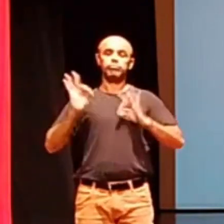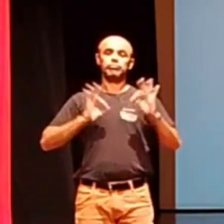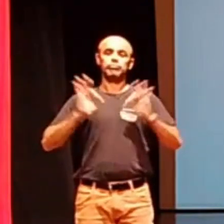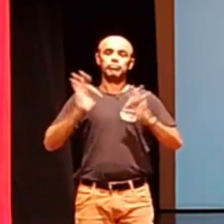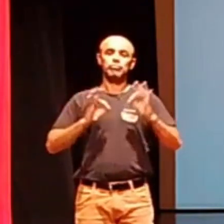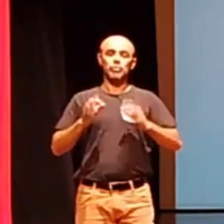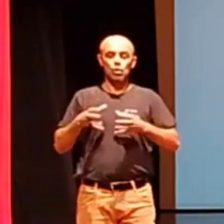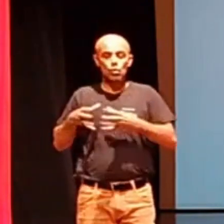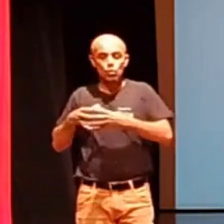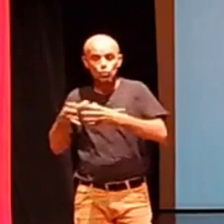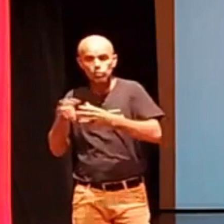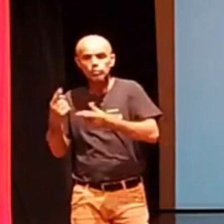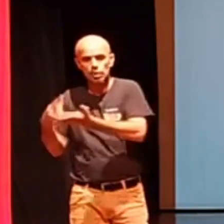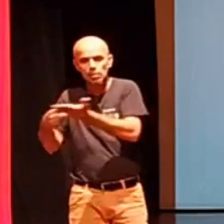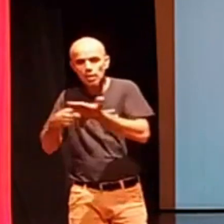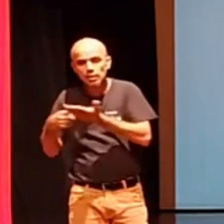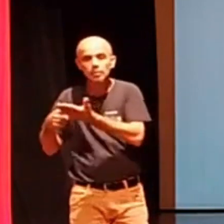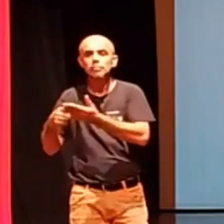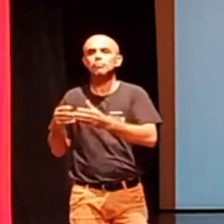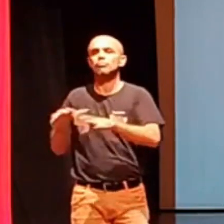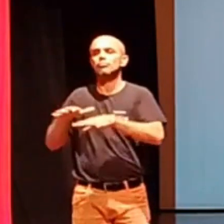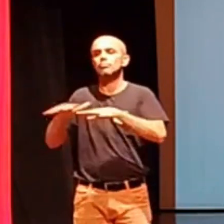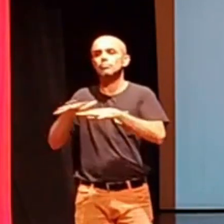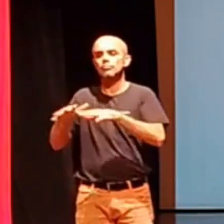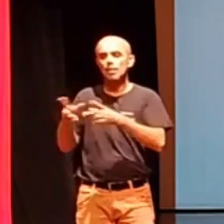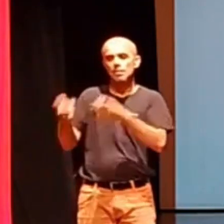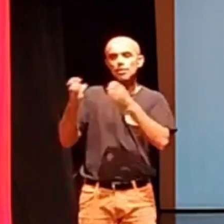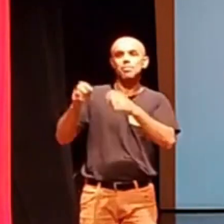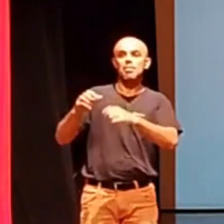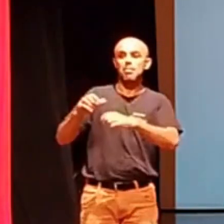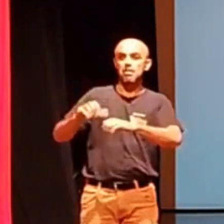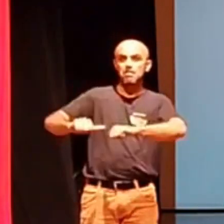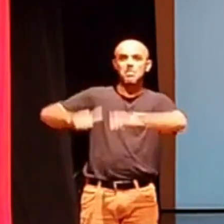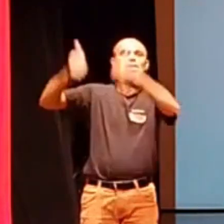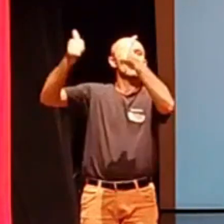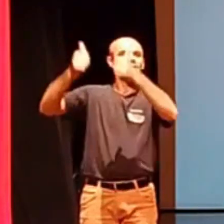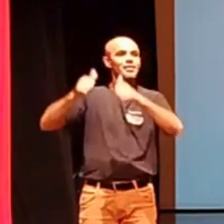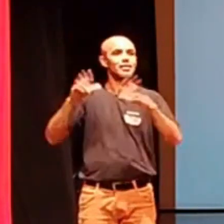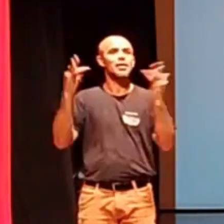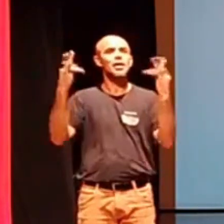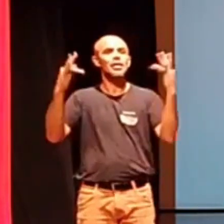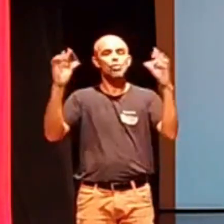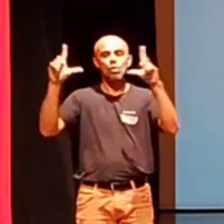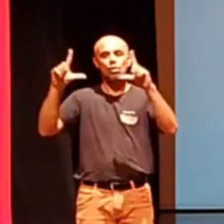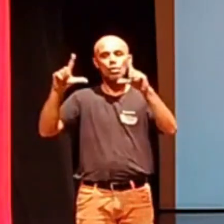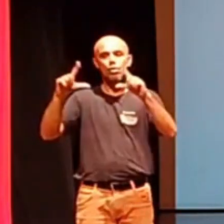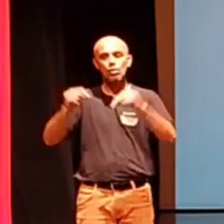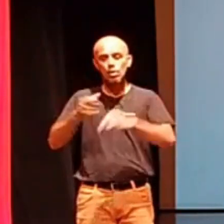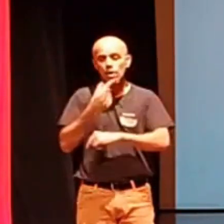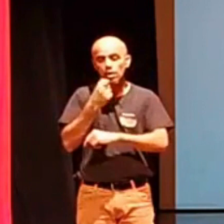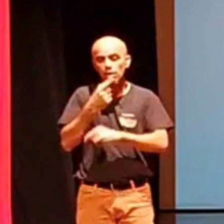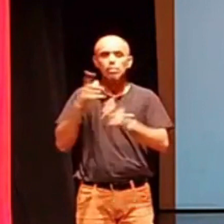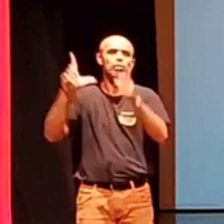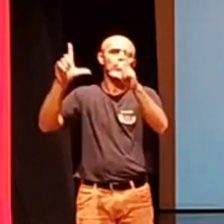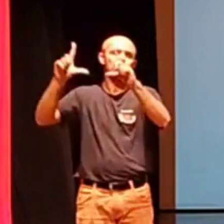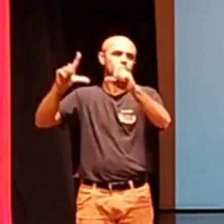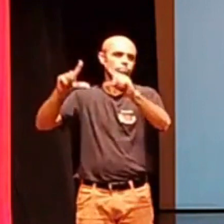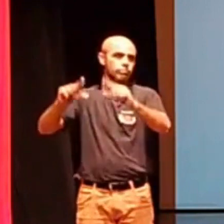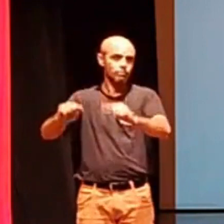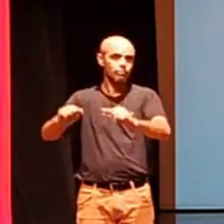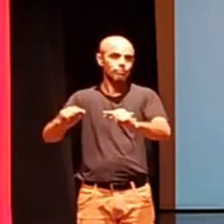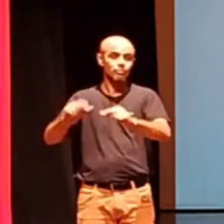grupo. E houve uma melhora muito grande, redução da dor e também o uso de analgésicos que elas não tomaram. Então, a